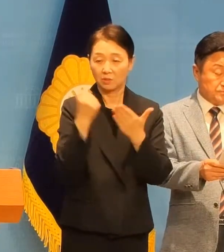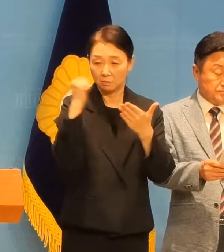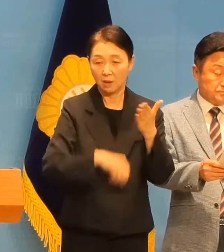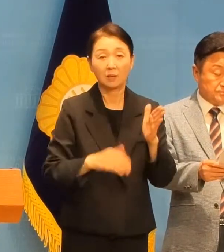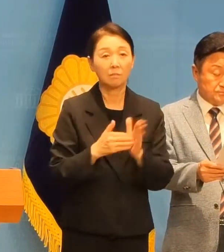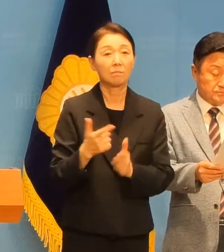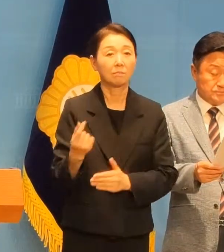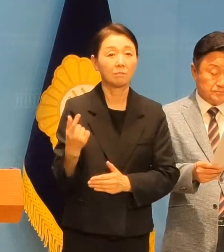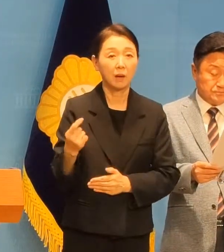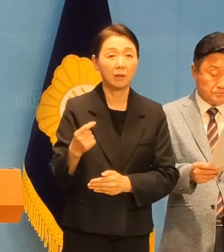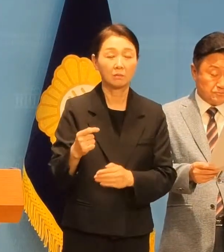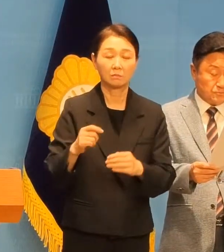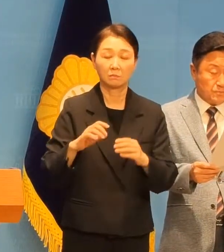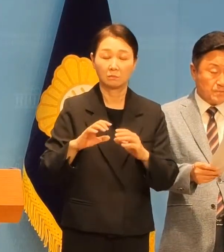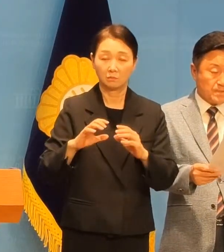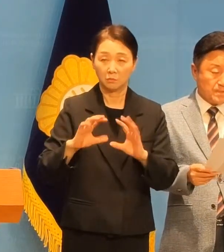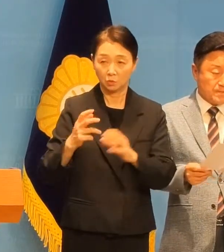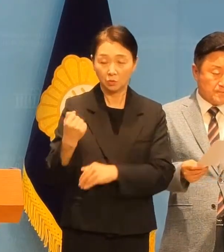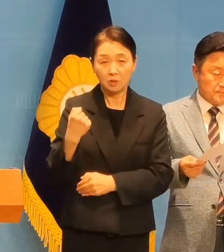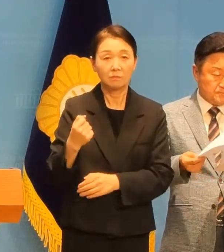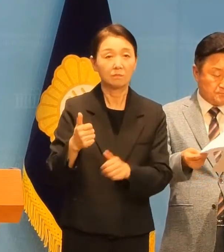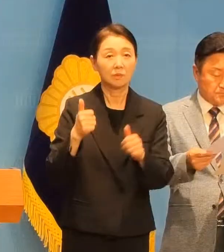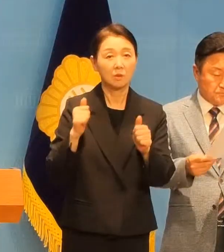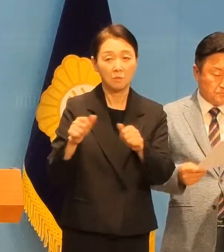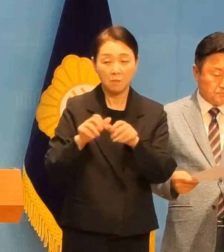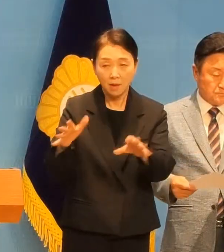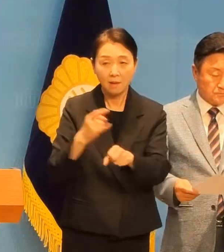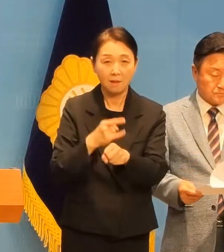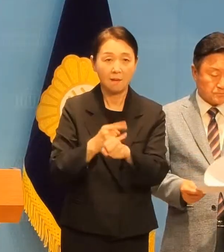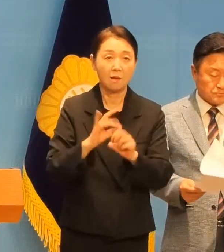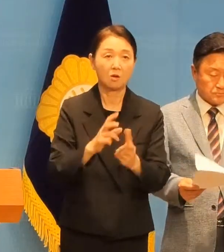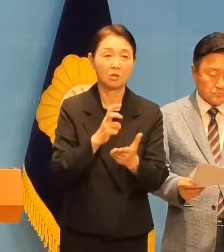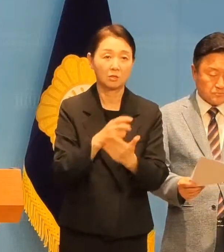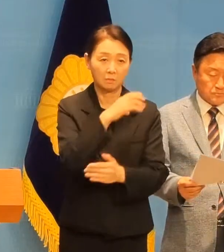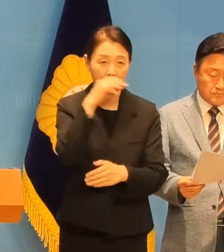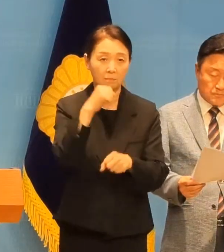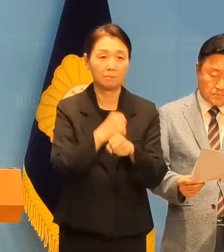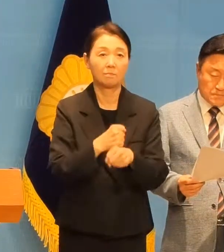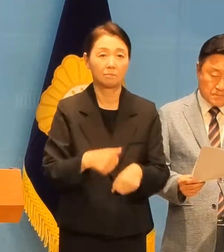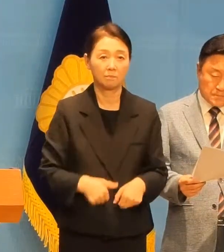통해 반드시 헌정 질서를 지켜야만 합니다.